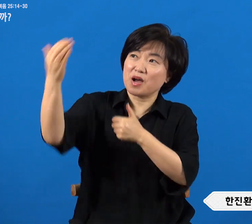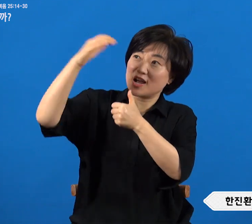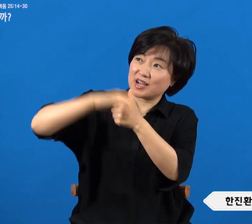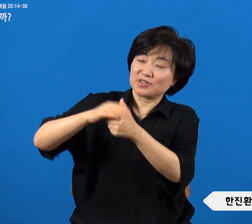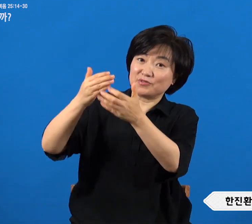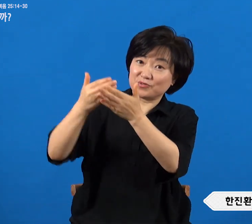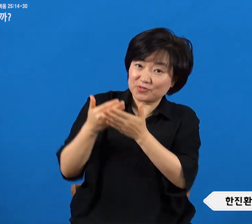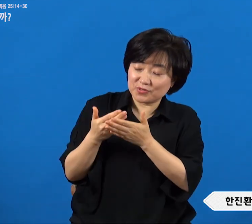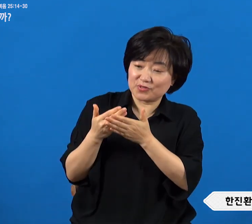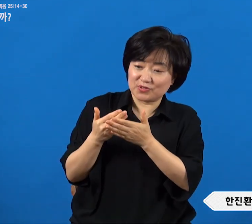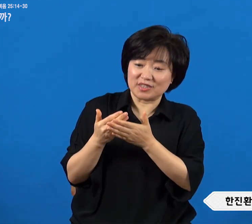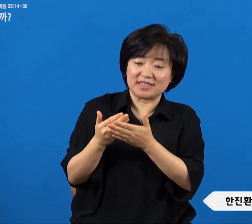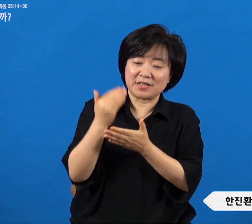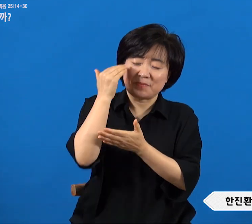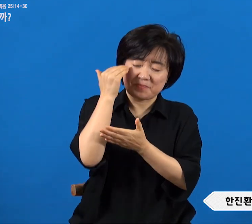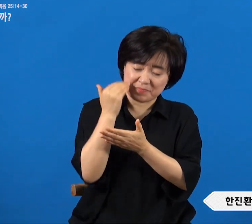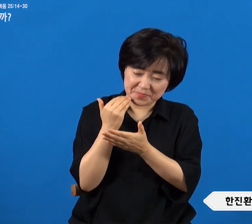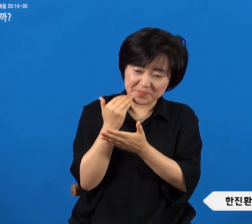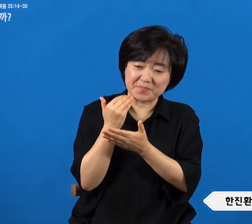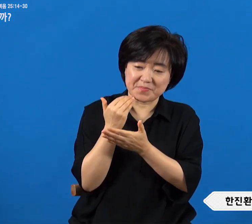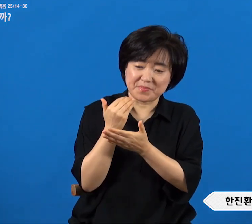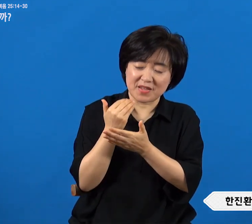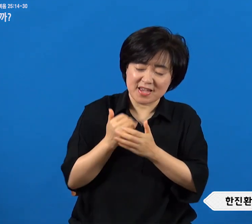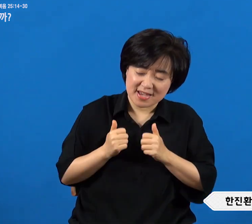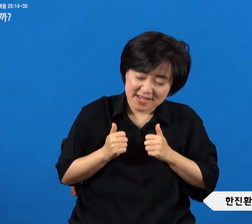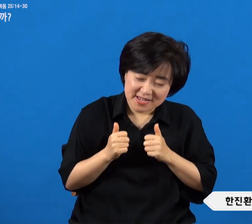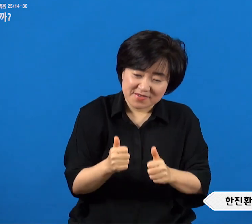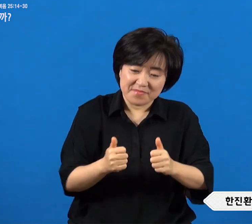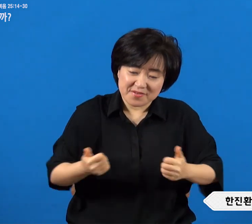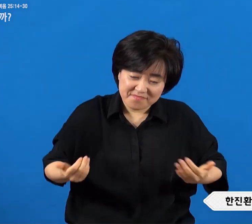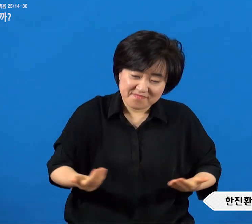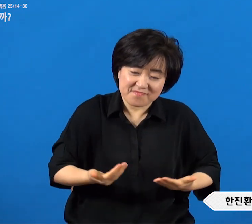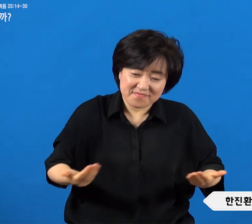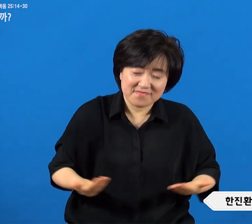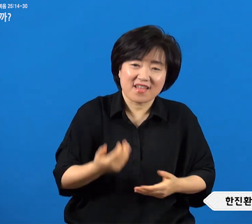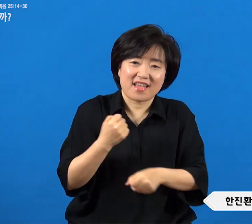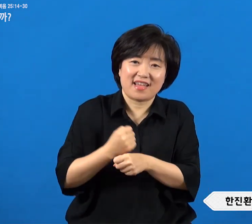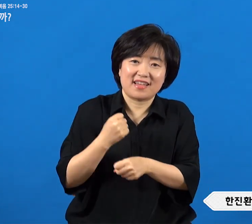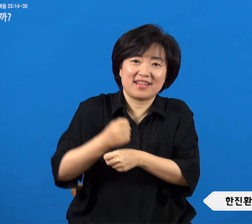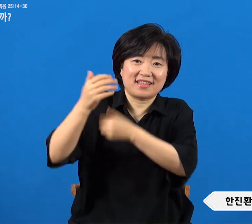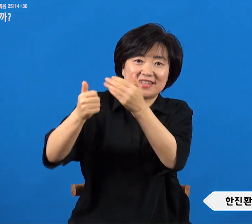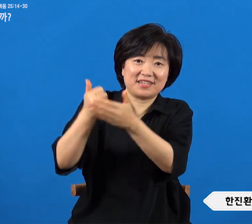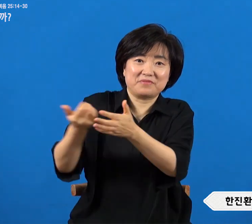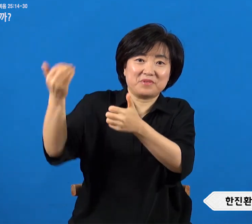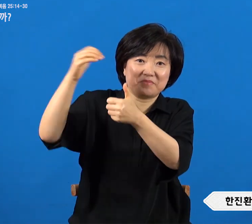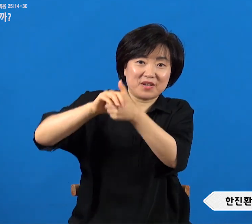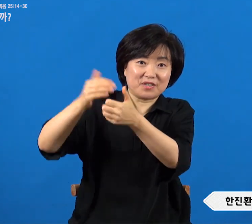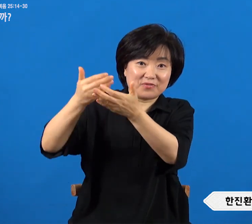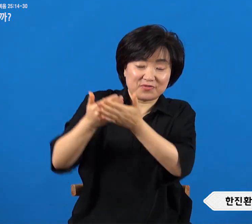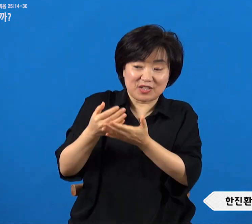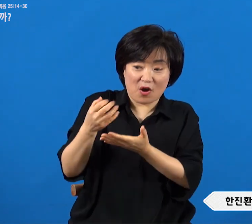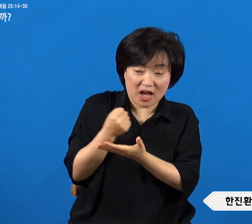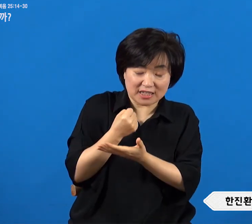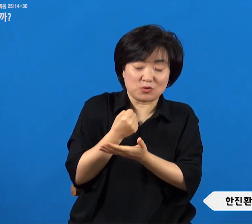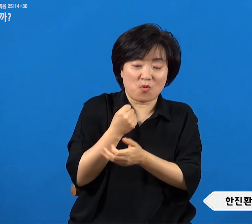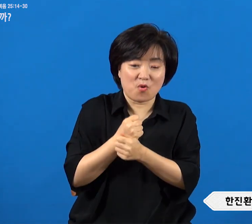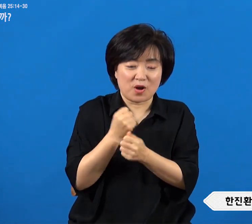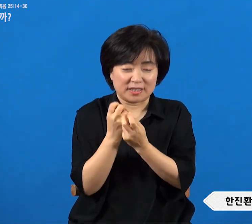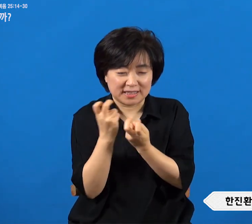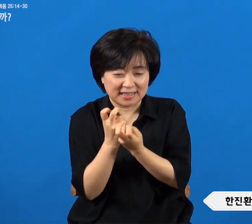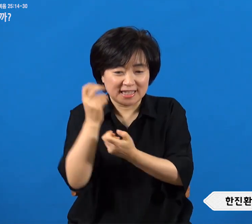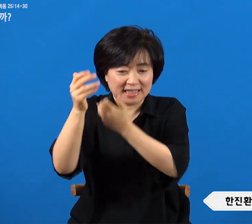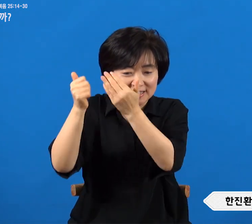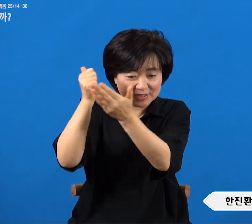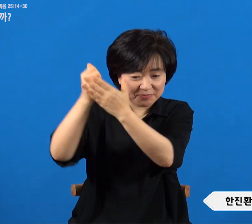하든지 남기는 삶을 살아야 된다 하는 것입니다. 하나님이 주신 자원을 가지고 어떻게 하든지